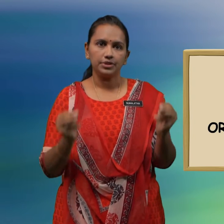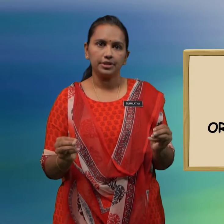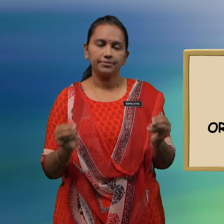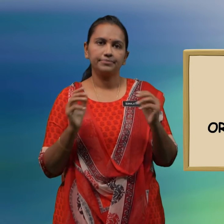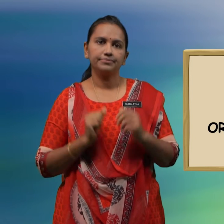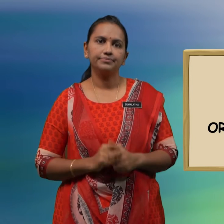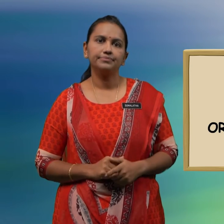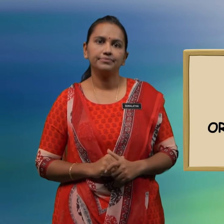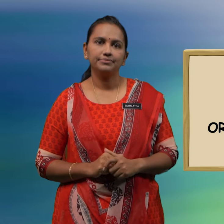manusia.